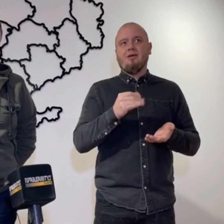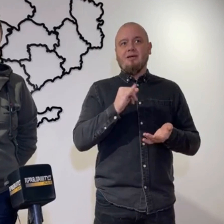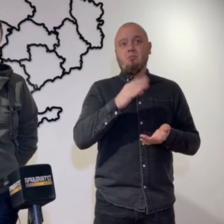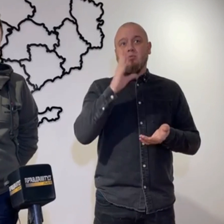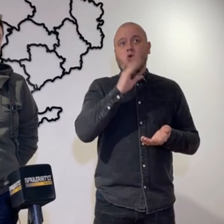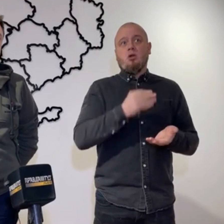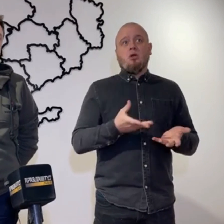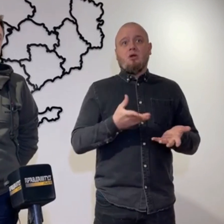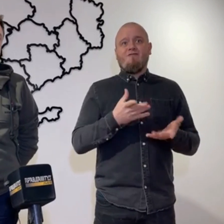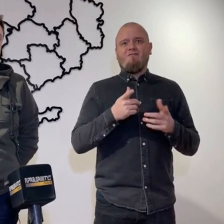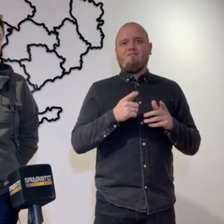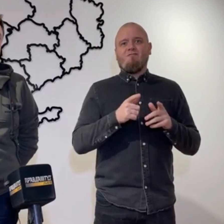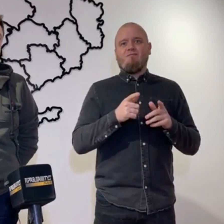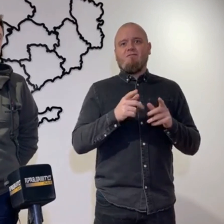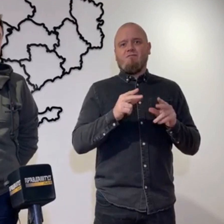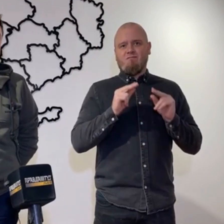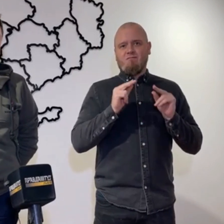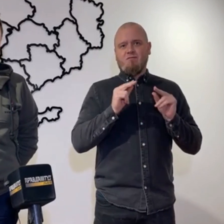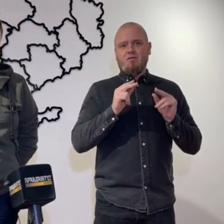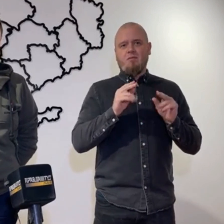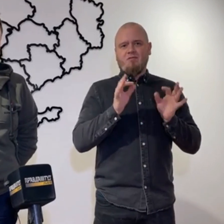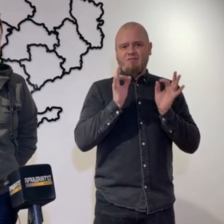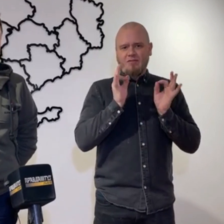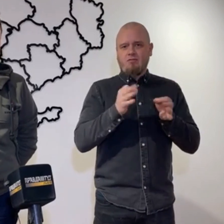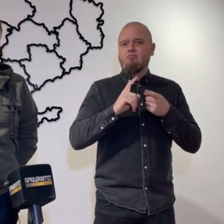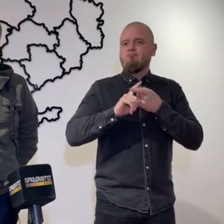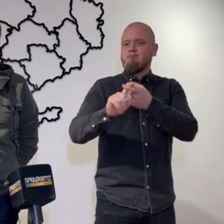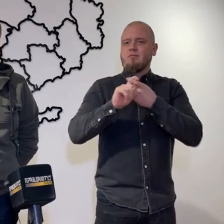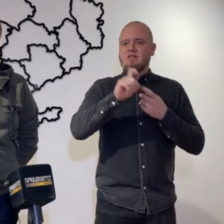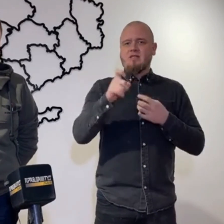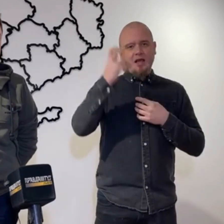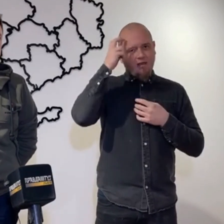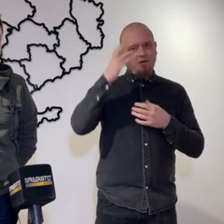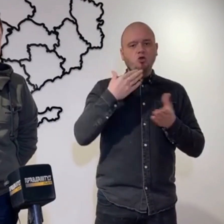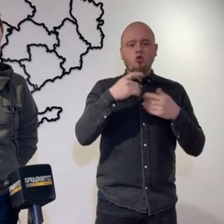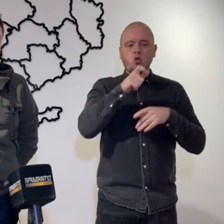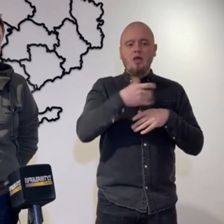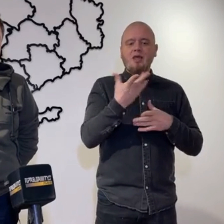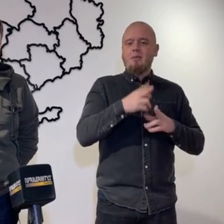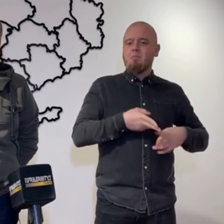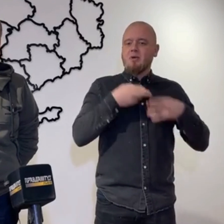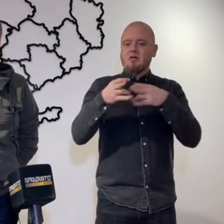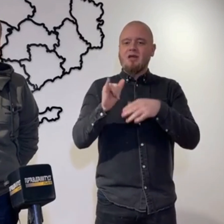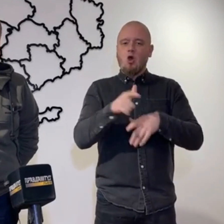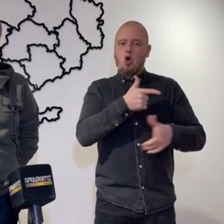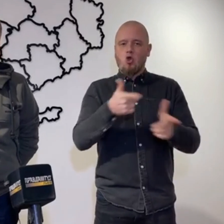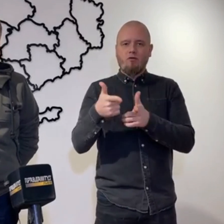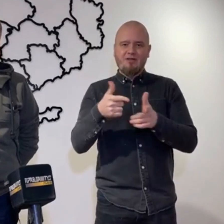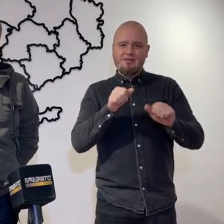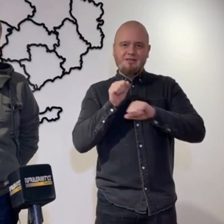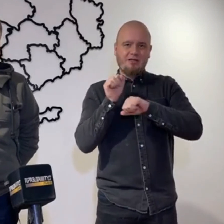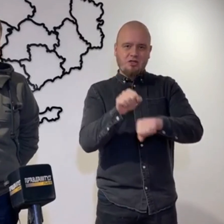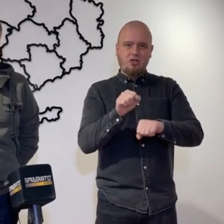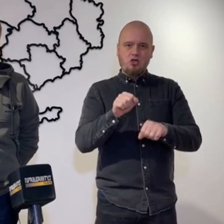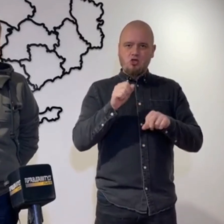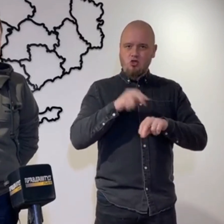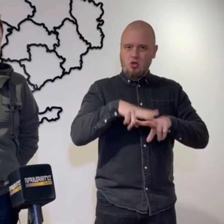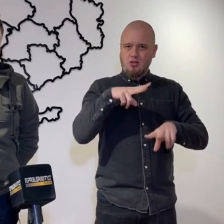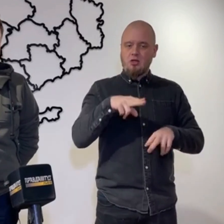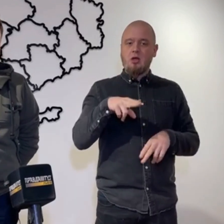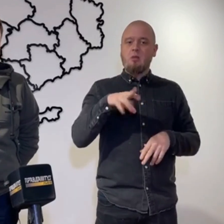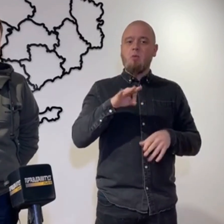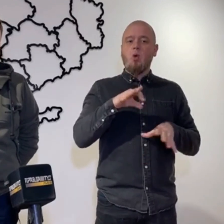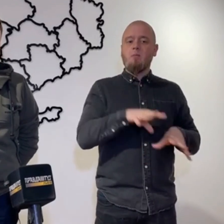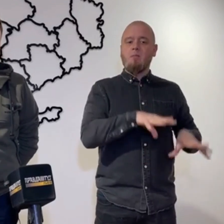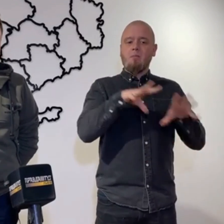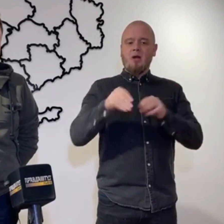і могли відверто координувати з Києвом щодо людей, які приїжджають і готові стати на захист столиці. По